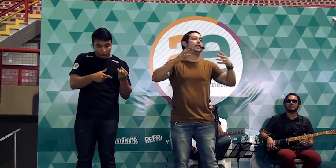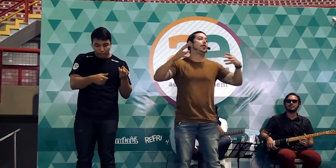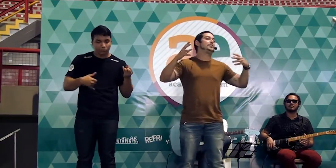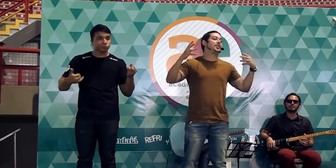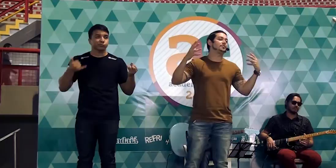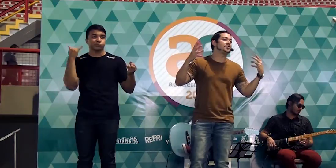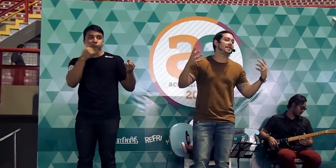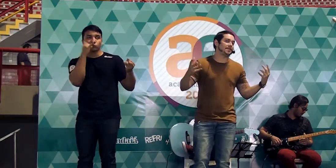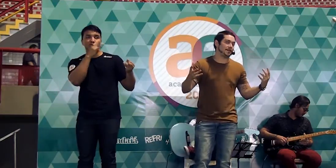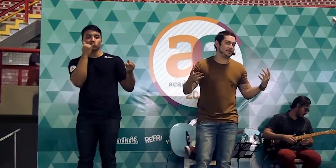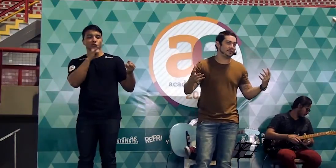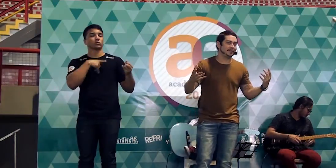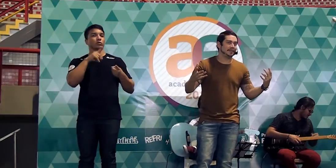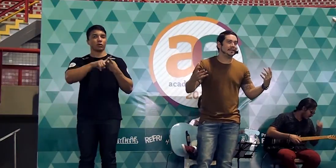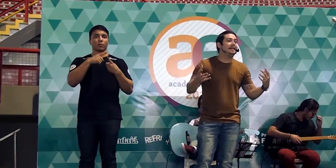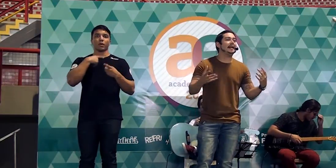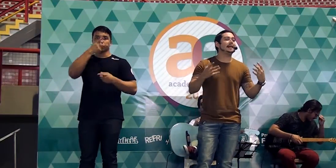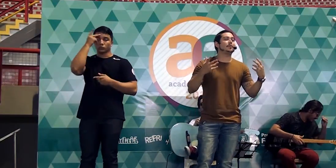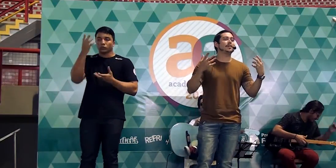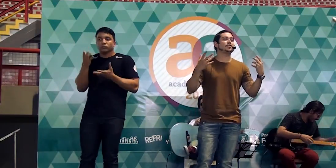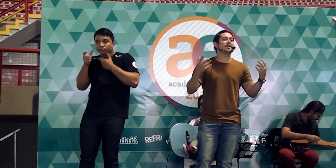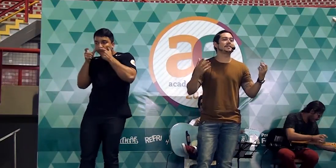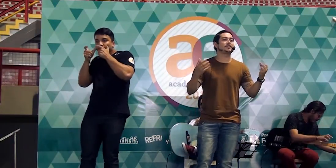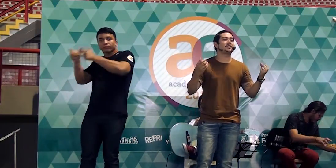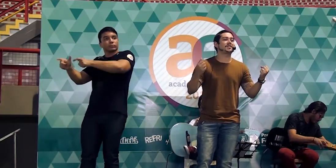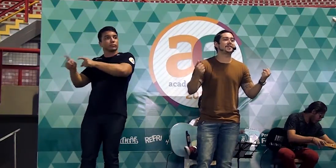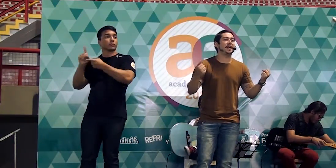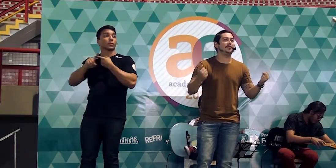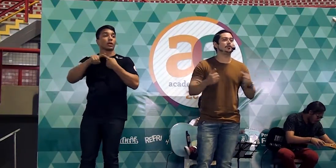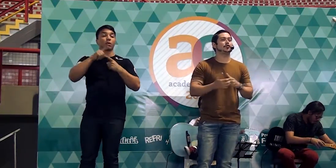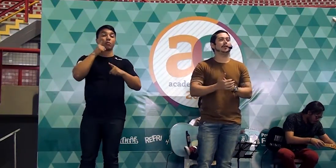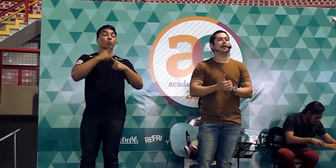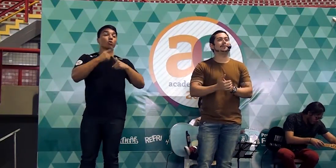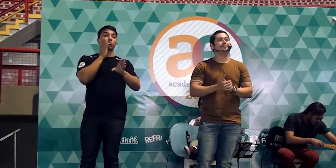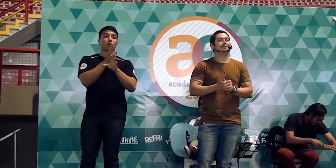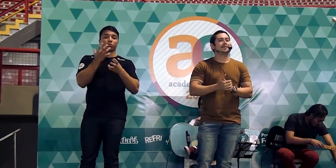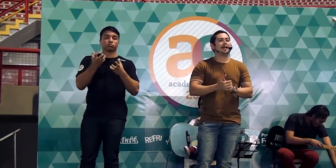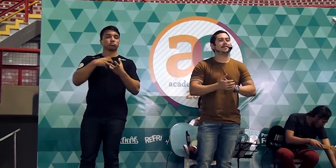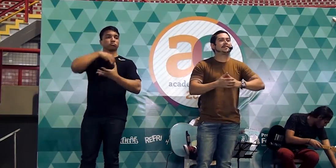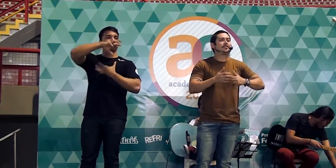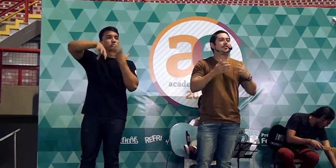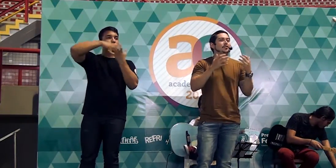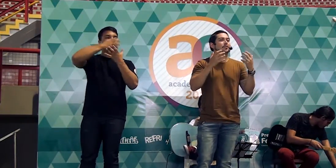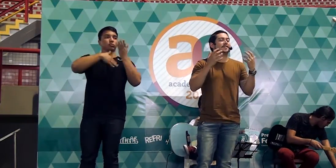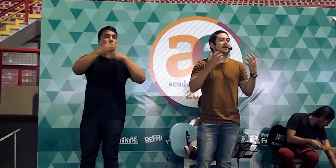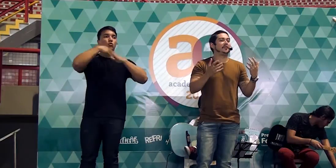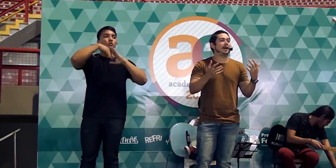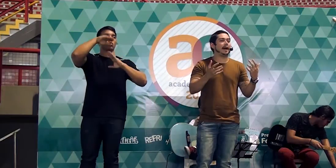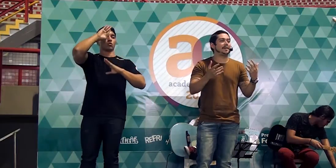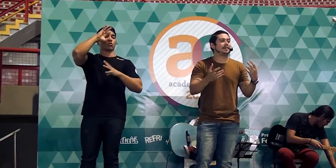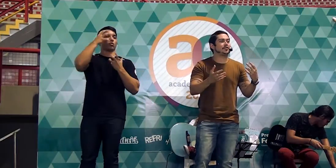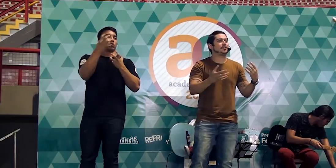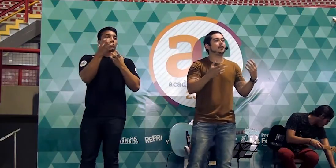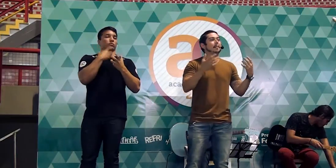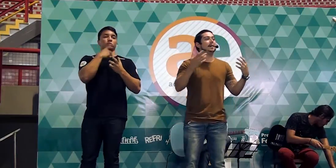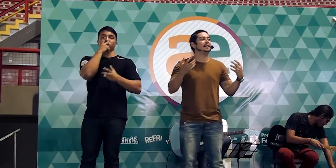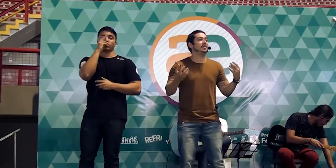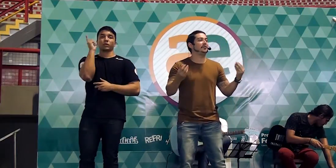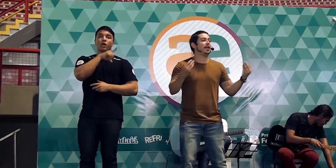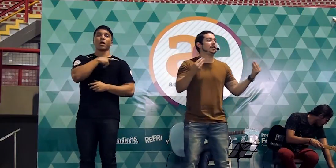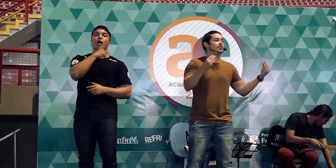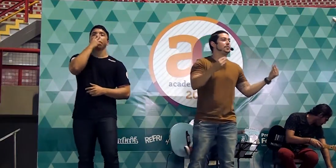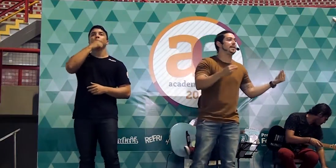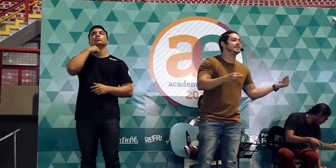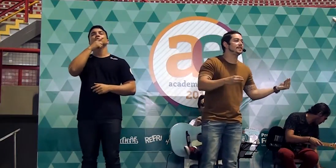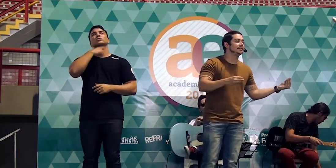elétrica, ela era um objeto de desejo e ela era uma chance da gente ser revolucionário. Às vezes a gente não consegue falar, mas a gente tem uma banda